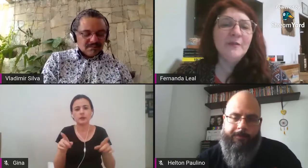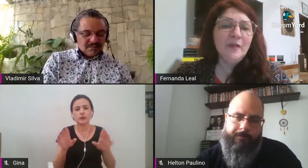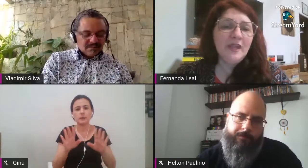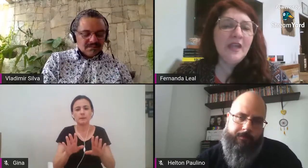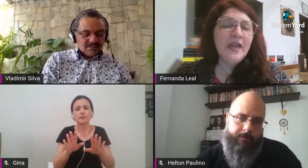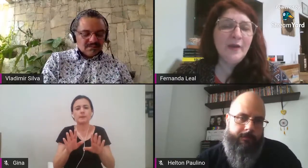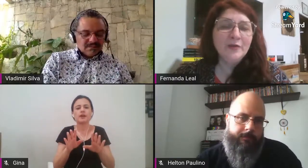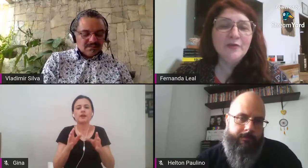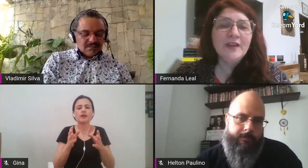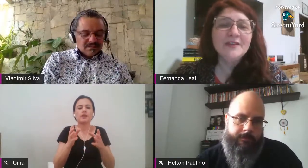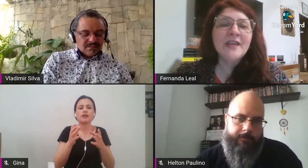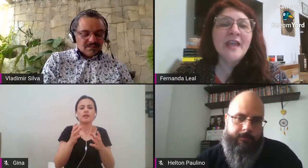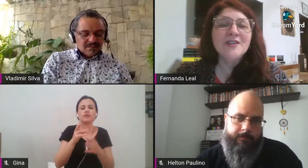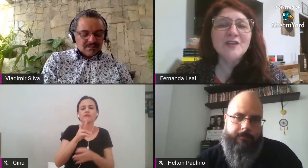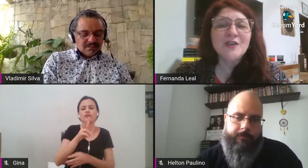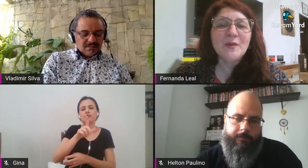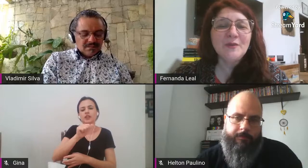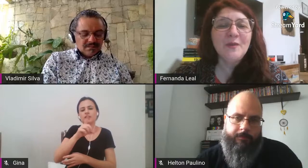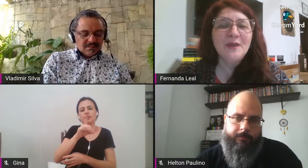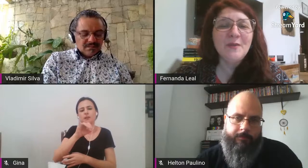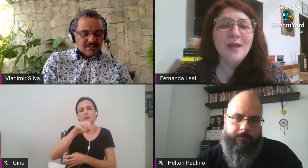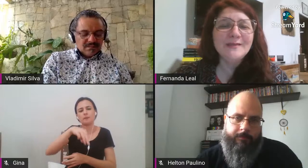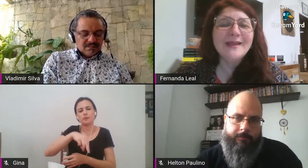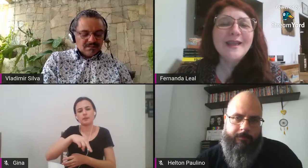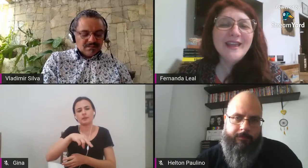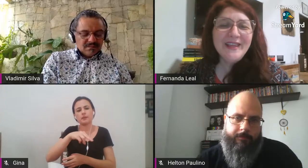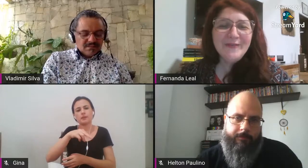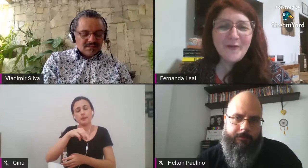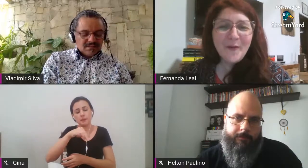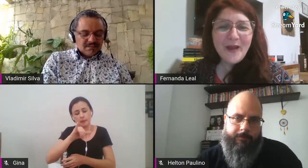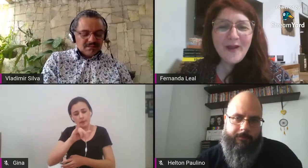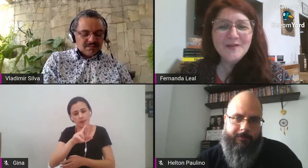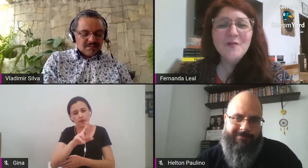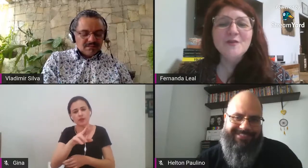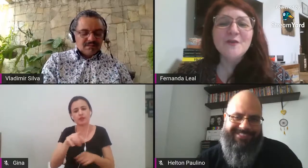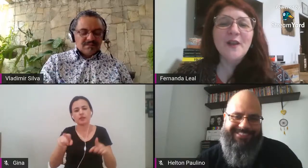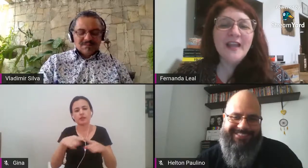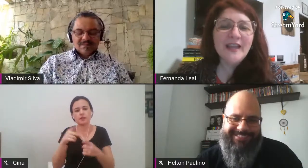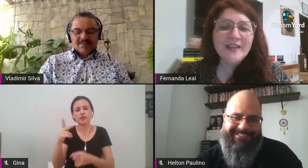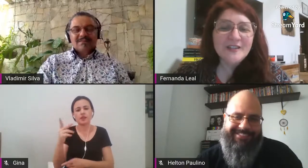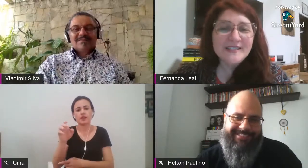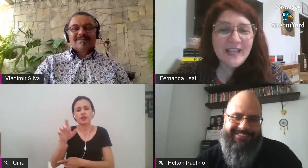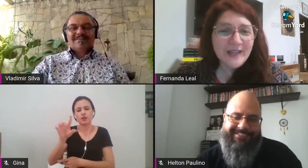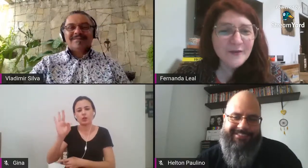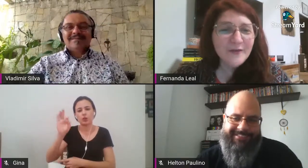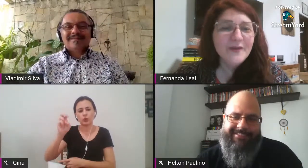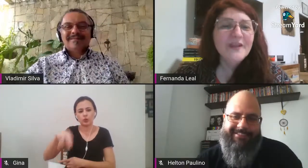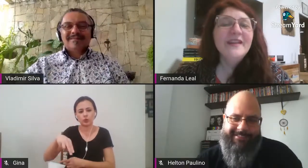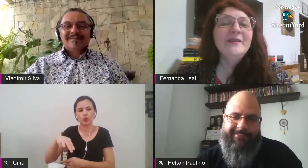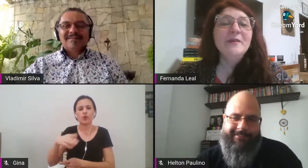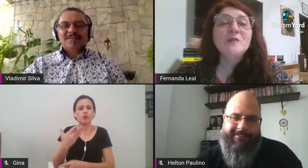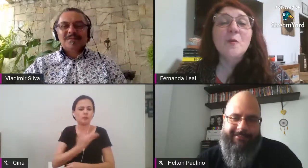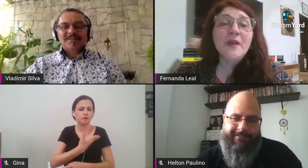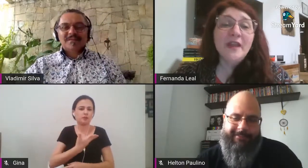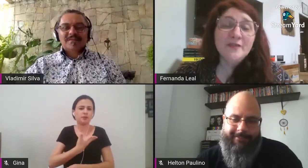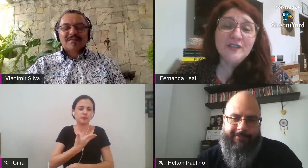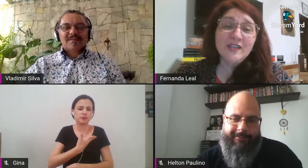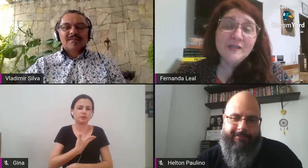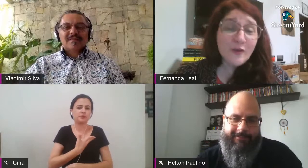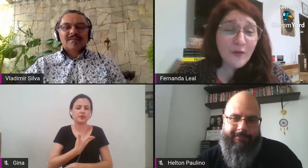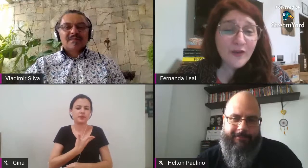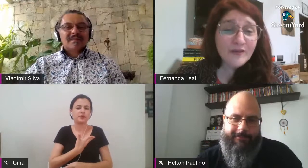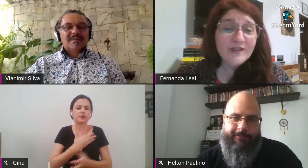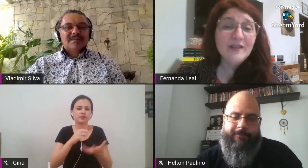a Vladimir e a Elton, né? E aí já chamando de maneira mais informal, são meus colegas de centro, meus companheiros